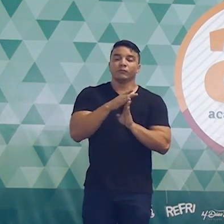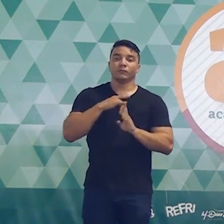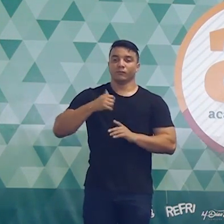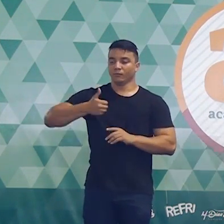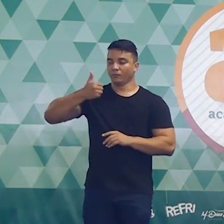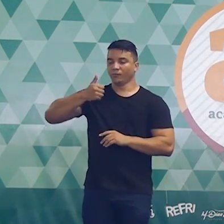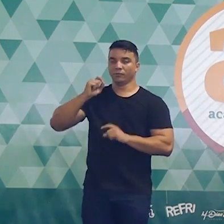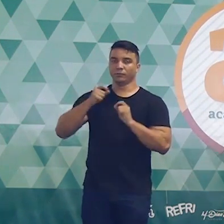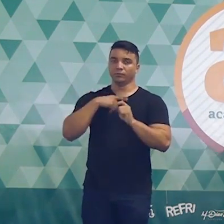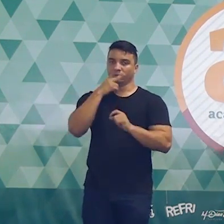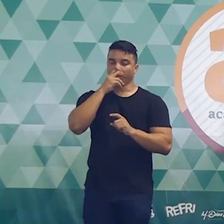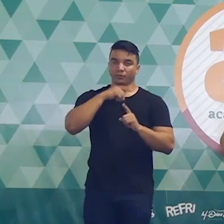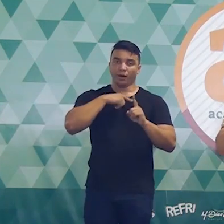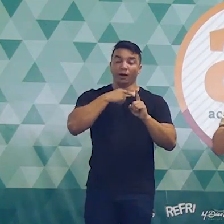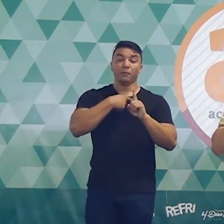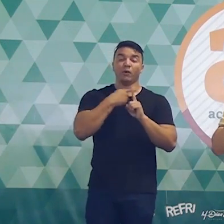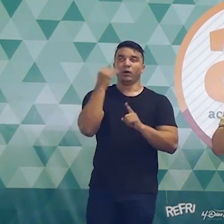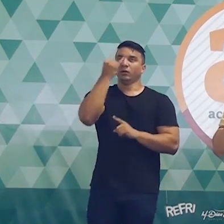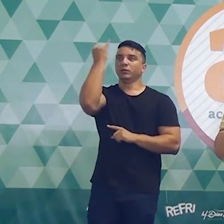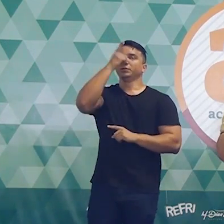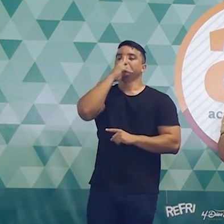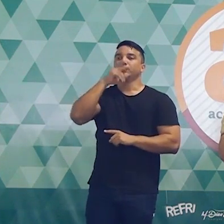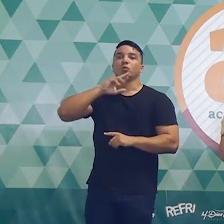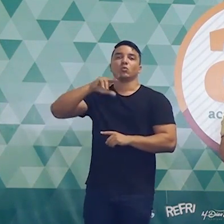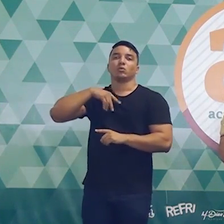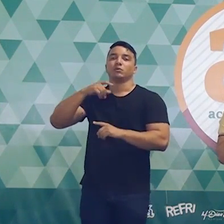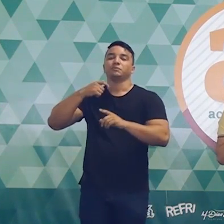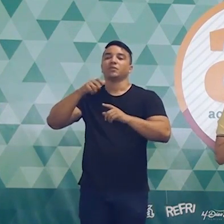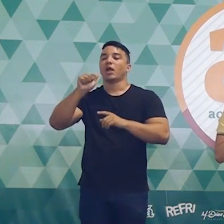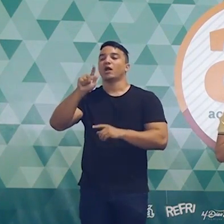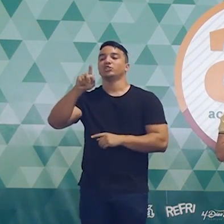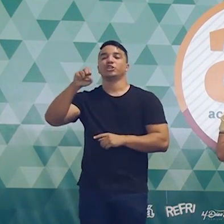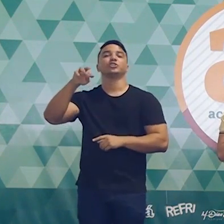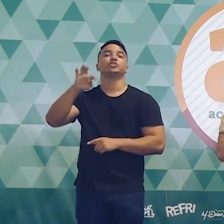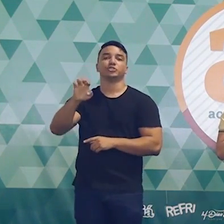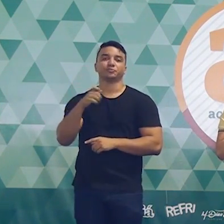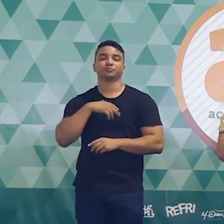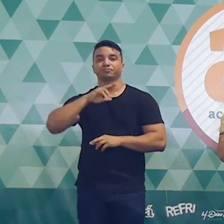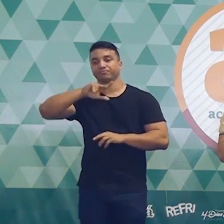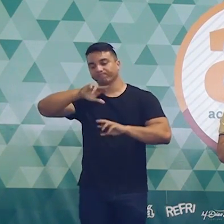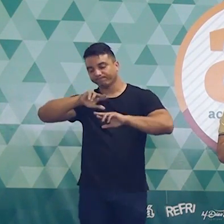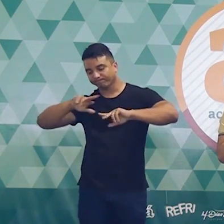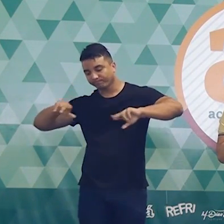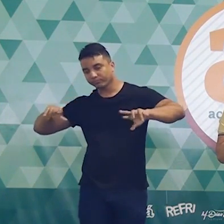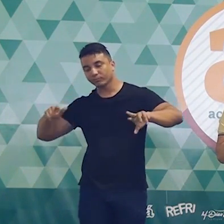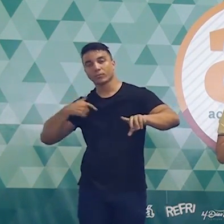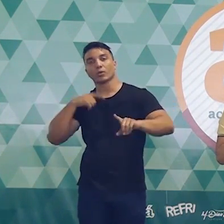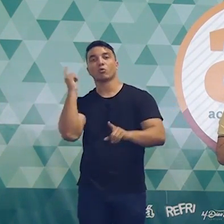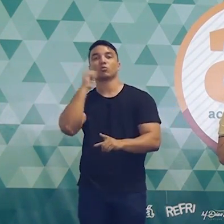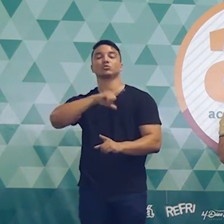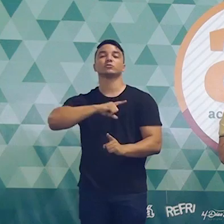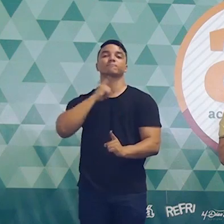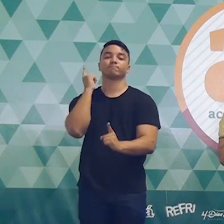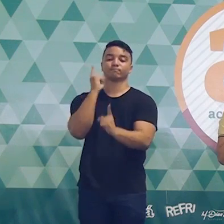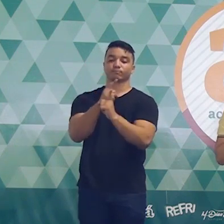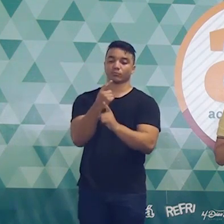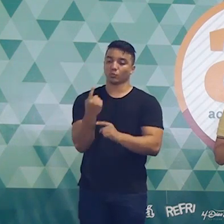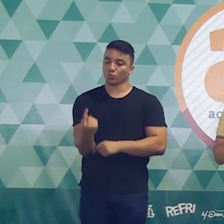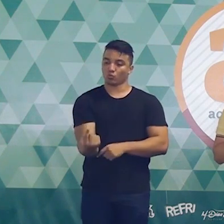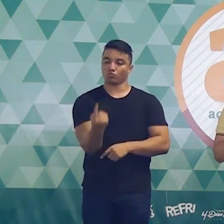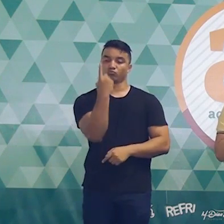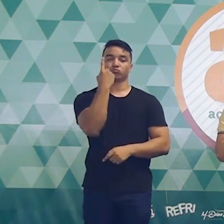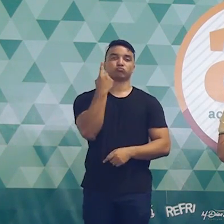primeiro, mais importante do que o aluno citar vários agentes, era ele conseguir citar pelo menos